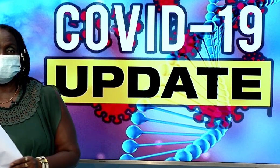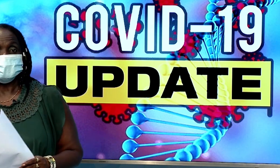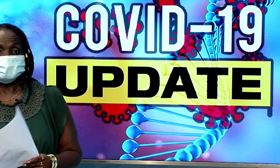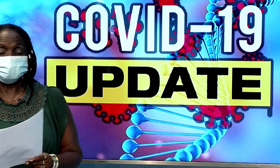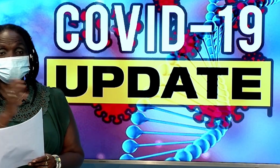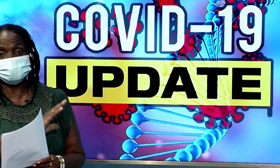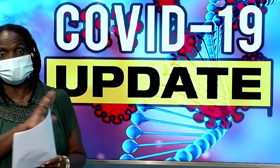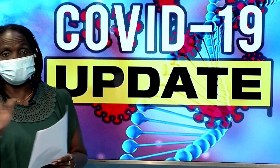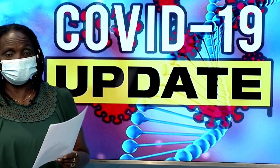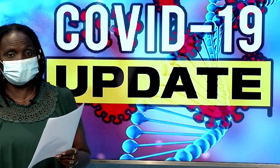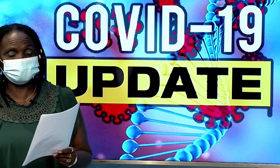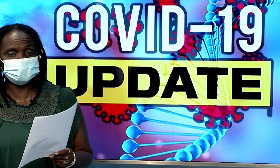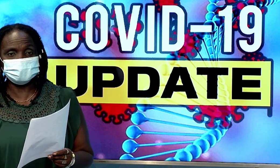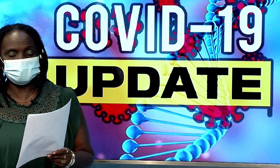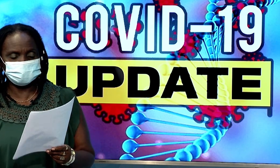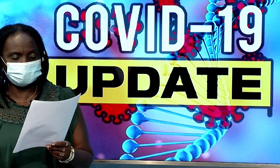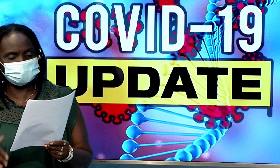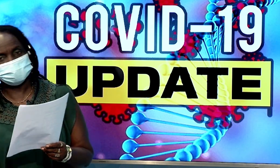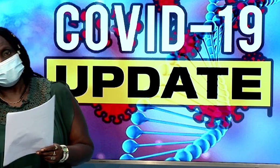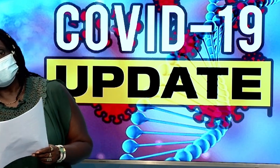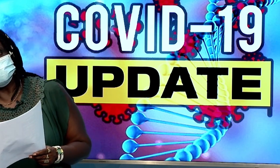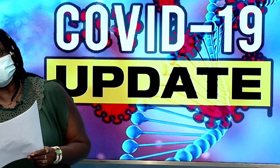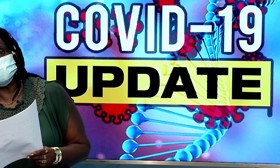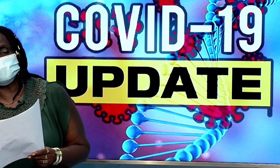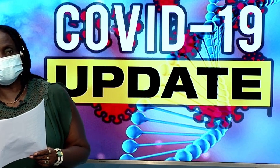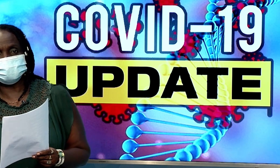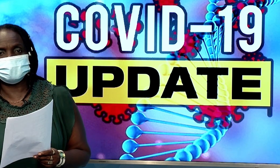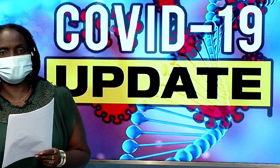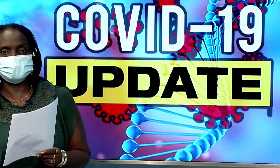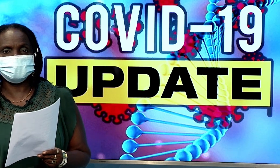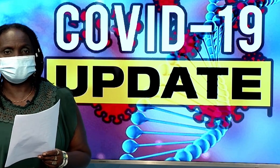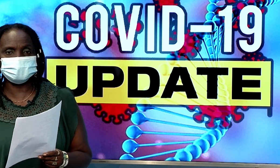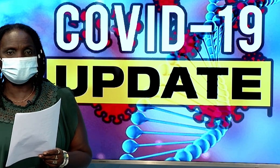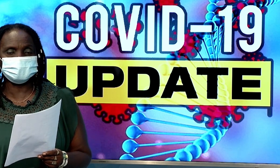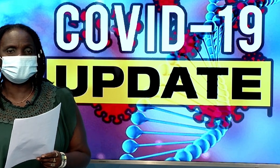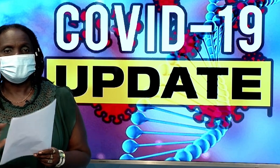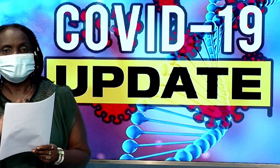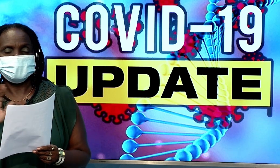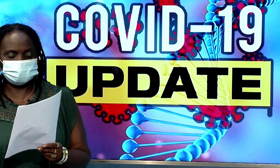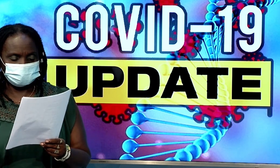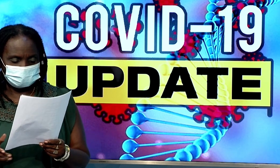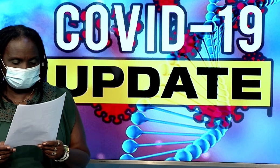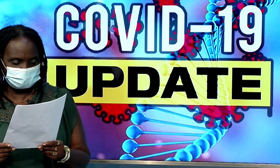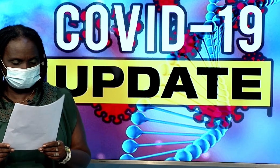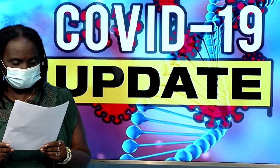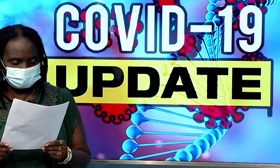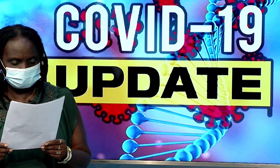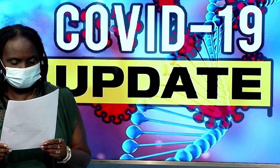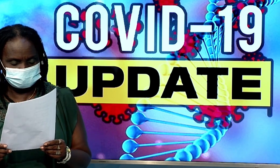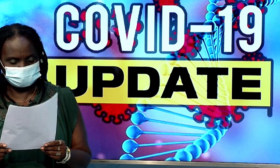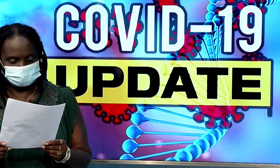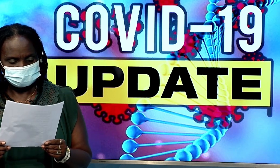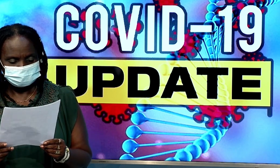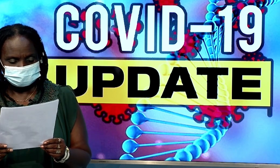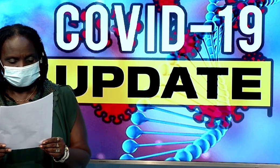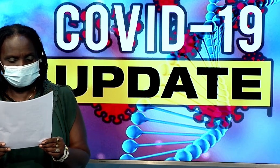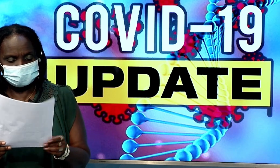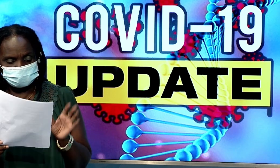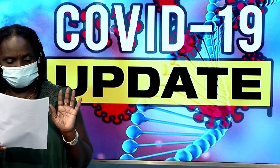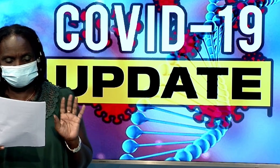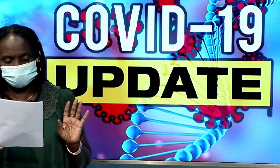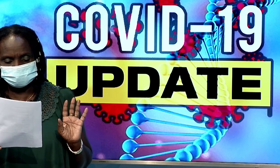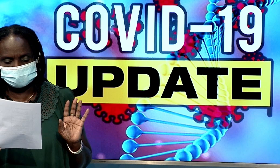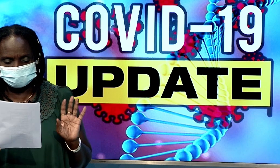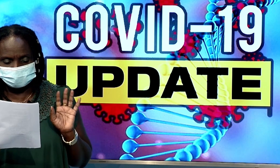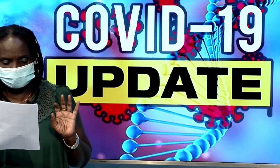andere groep. Woensdag blijft iedereen thuis. Donderdag en vrijdag en zaterdag. En zondag blijft iedereen thuis. En